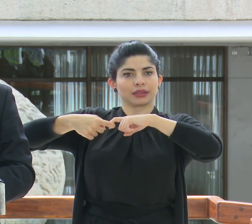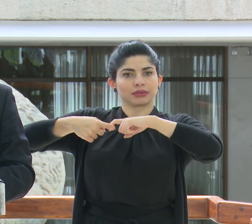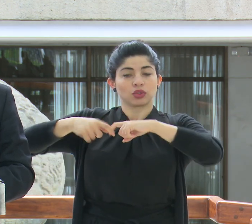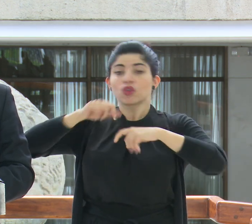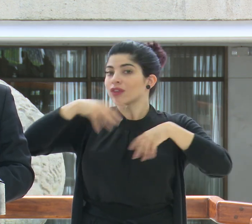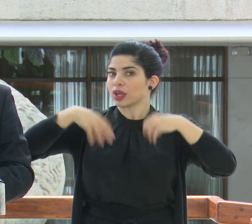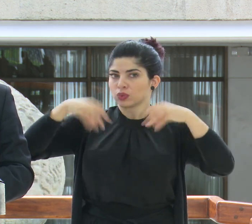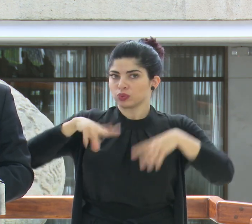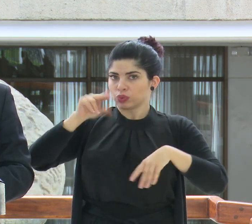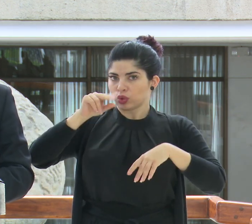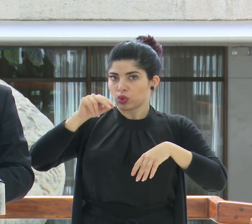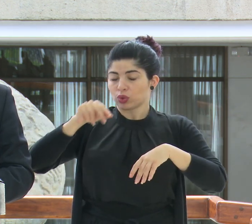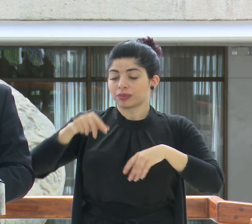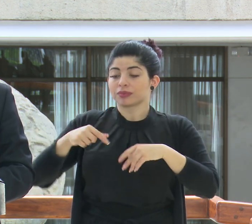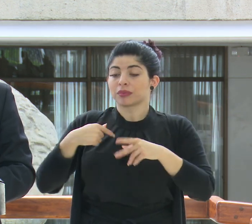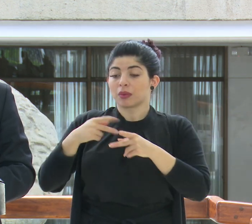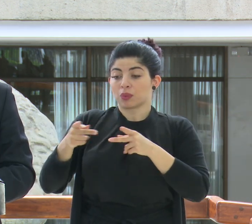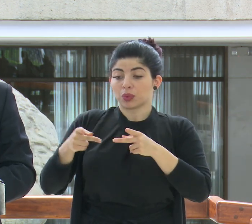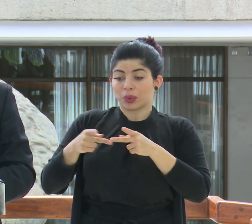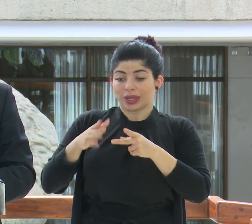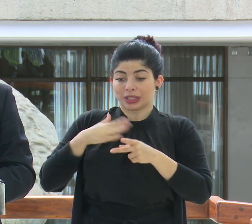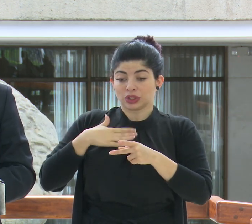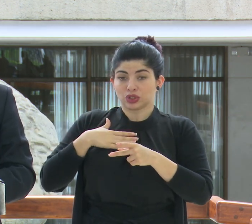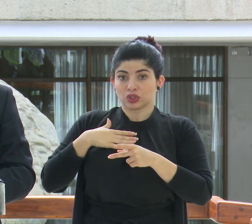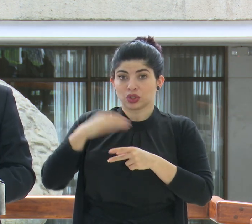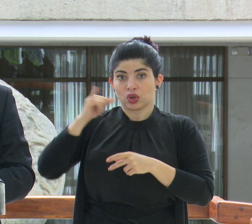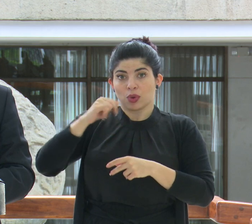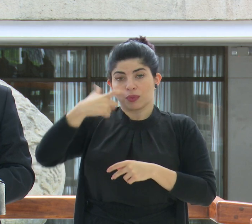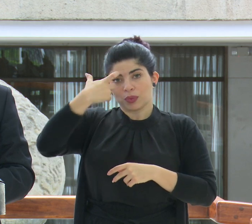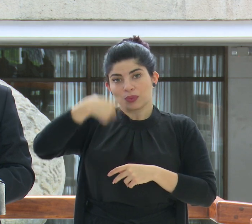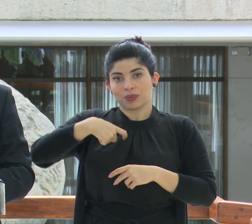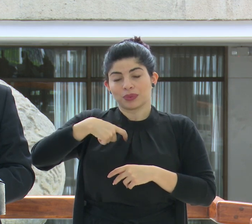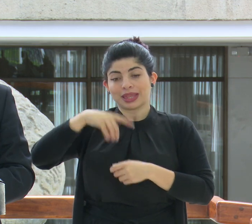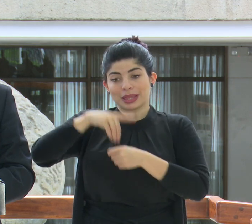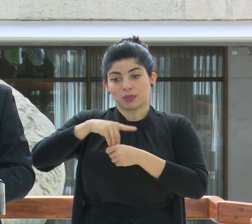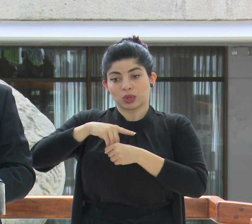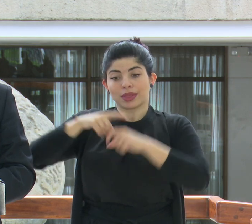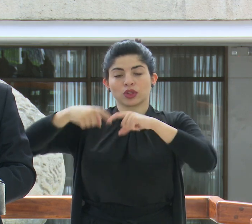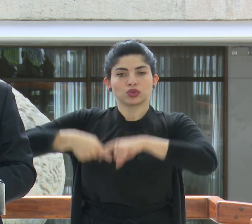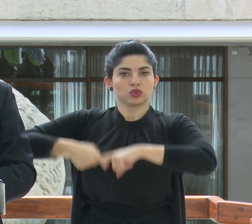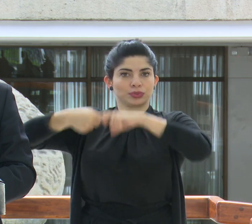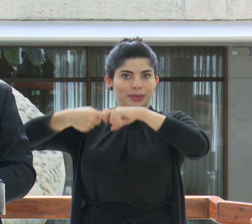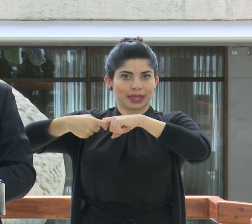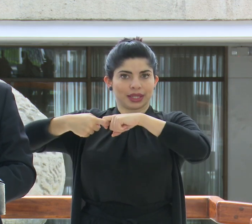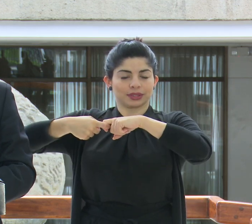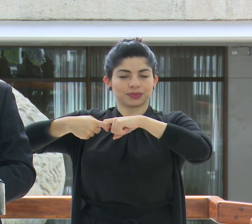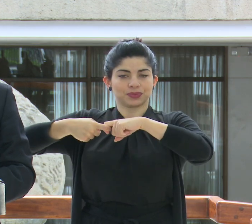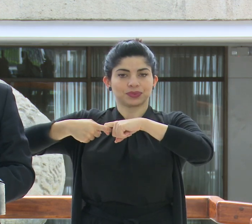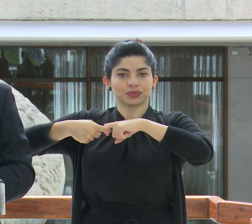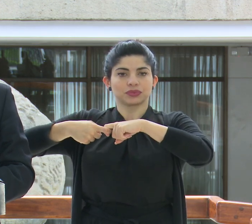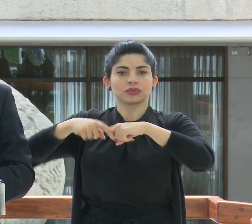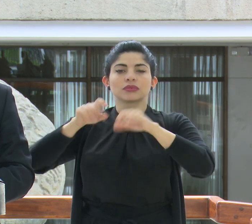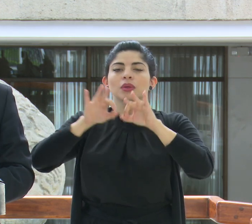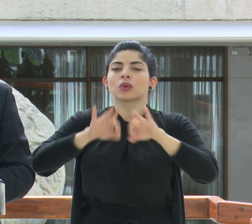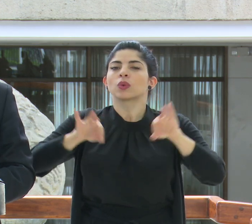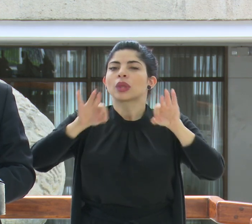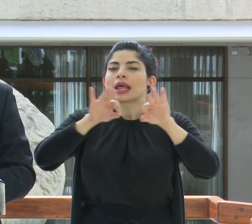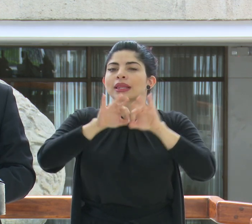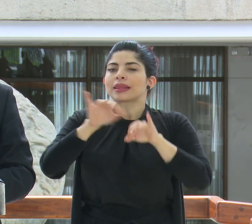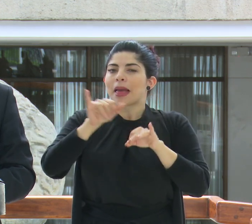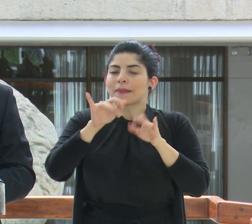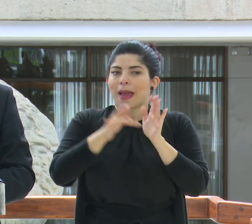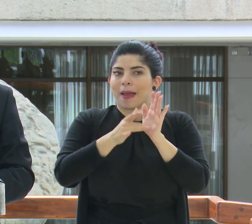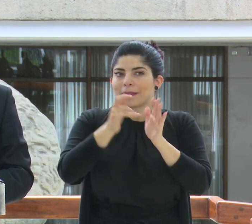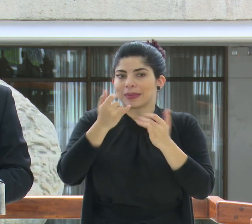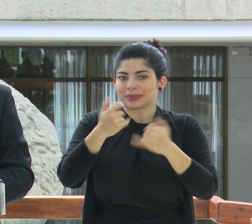suspender, no renunciar, sino suspender mi condición de diputado. Es importante tal vez también